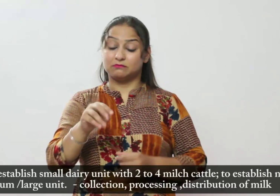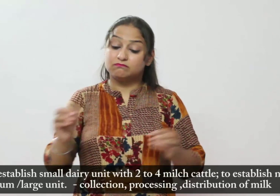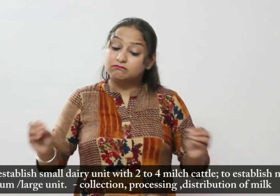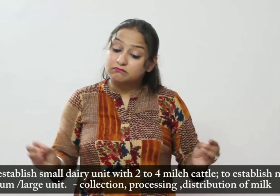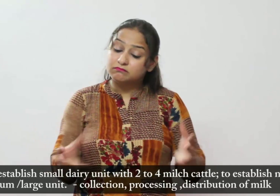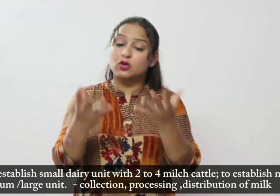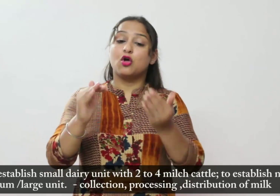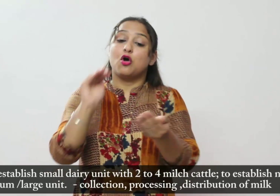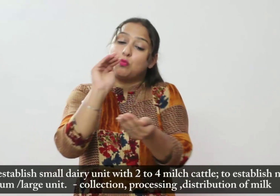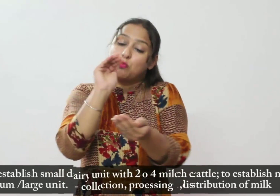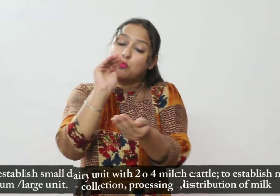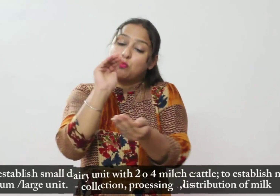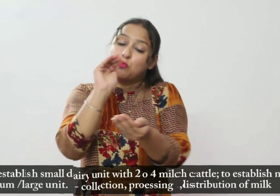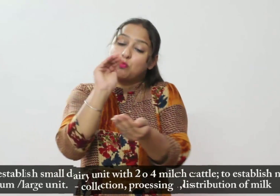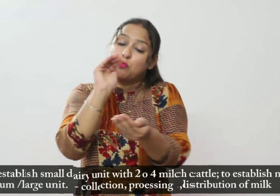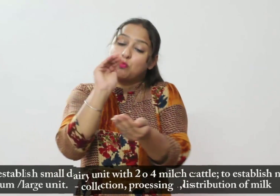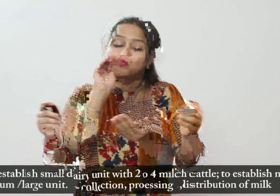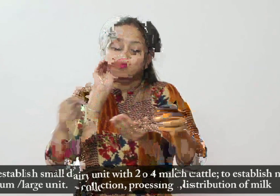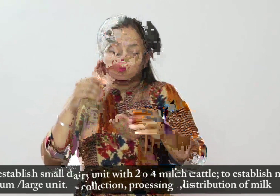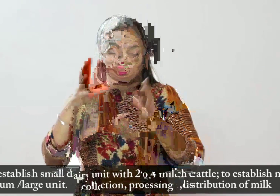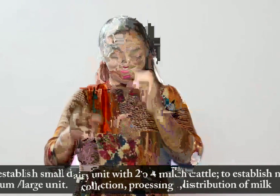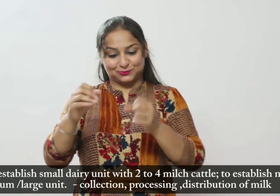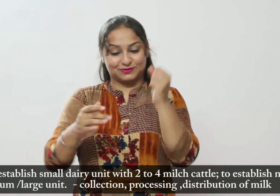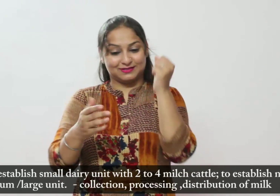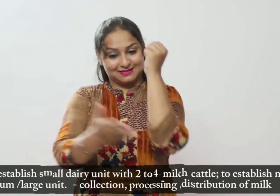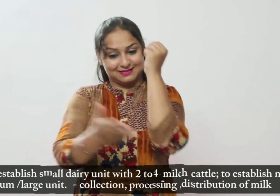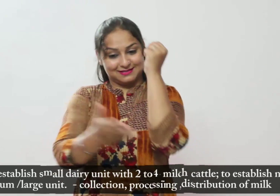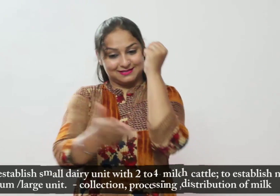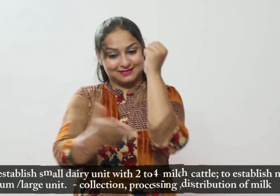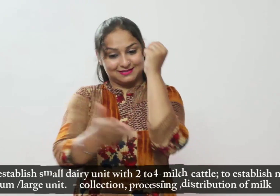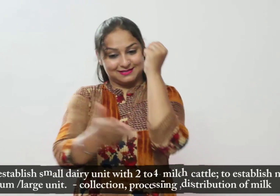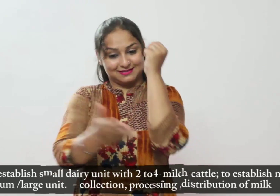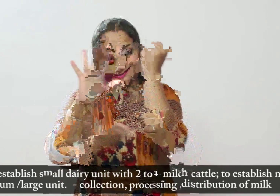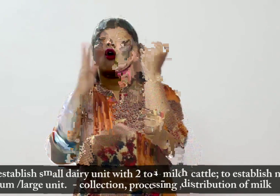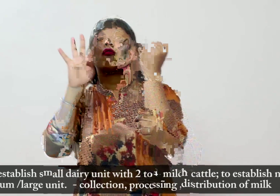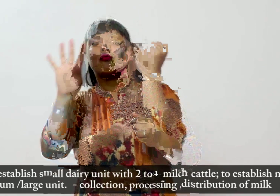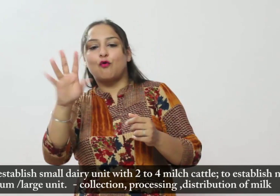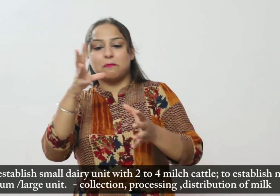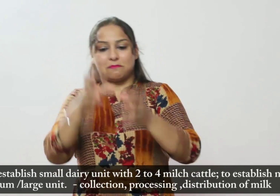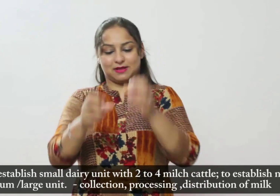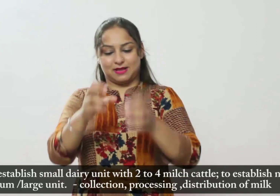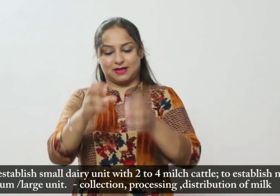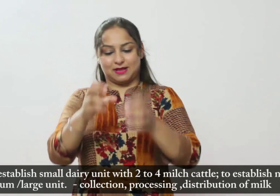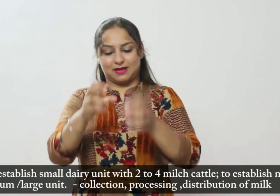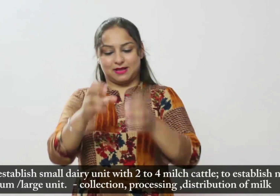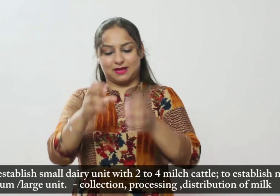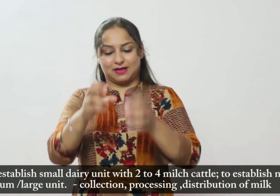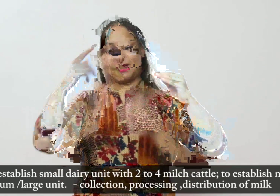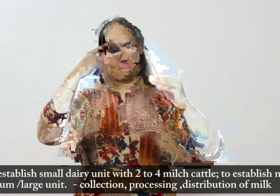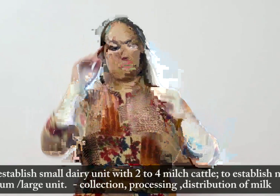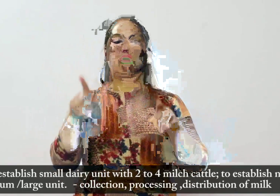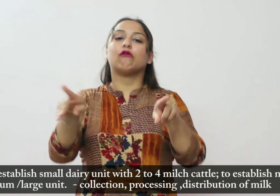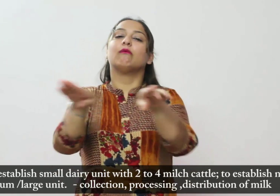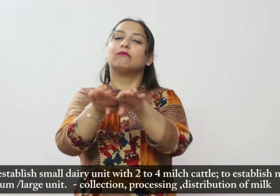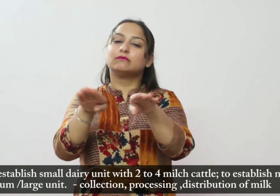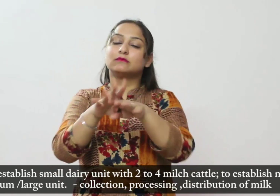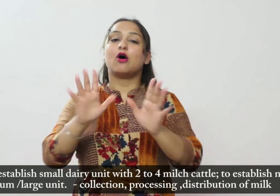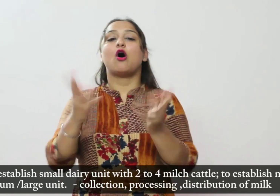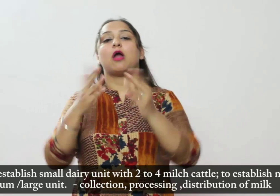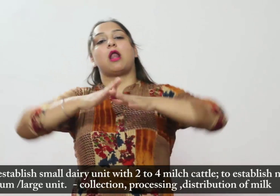यह 2 से 4 के साथ छोटे स्थापित करना है। बड़ी इकाई स्थापित